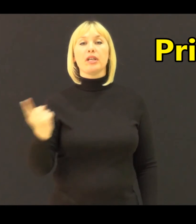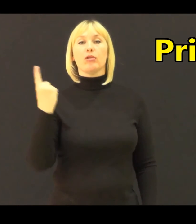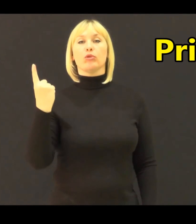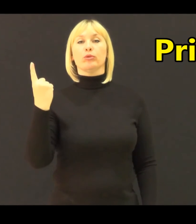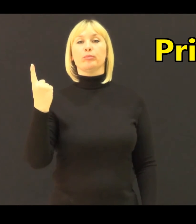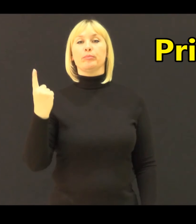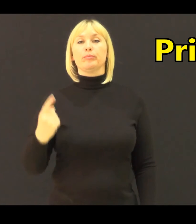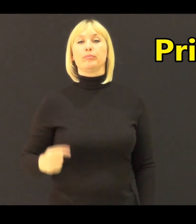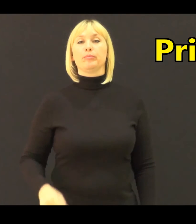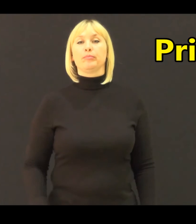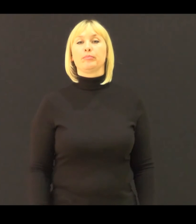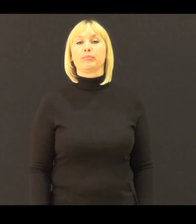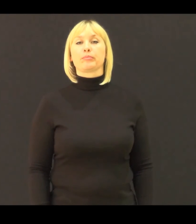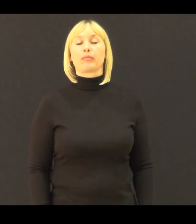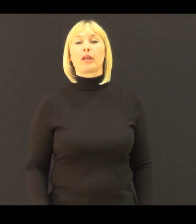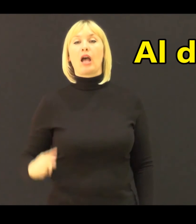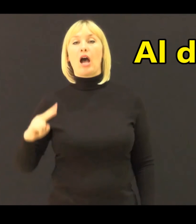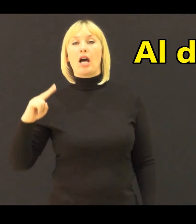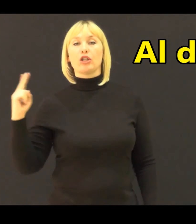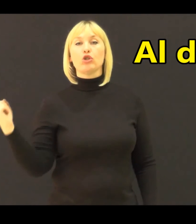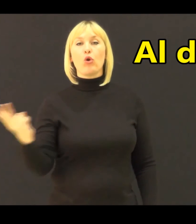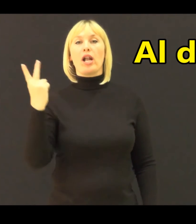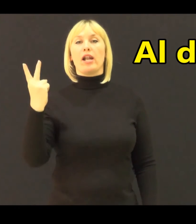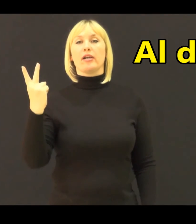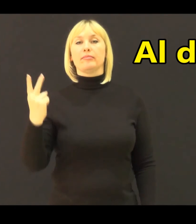Primul. A doilea.